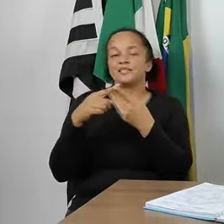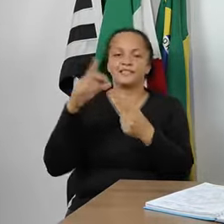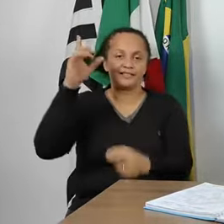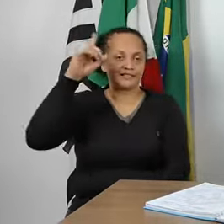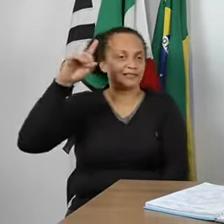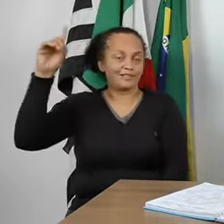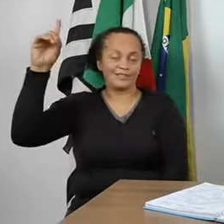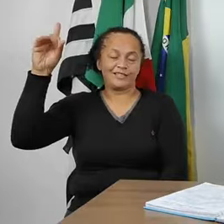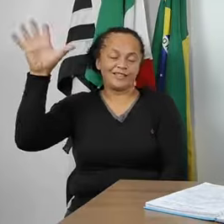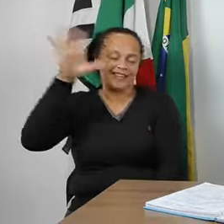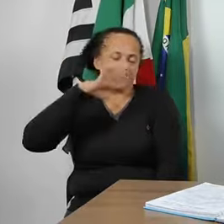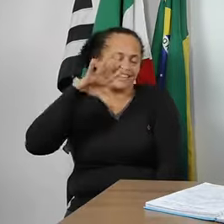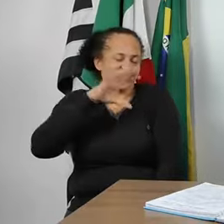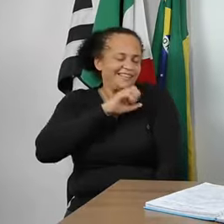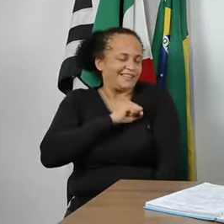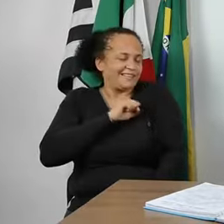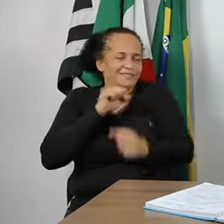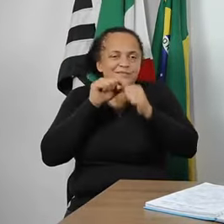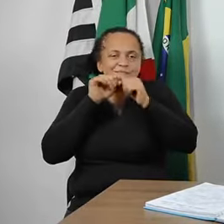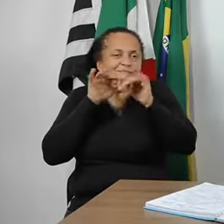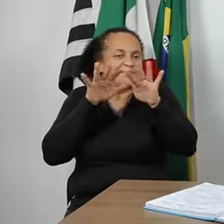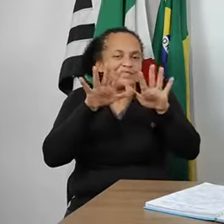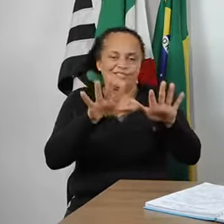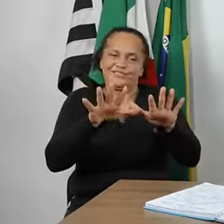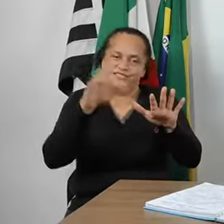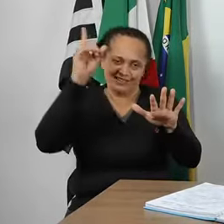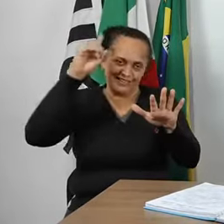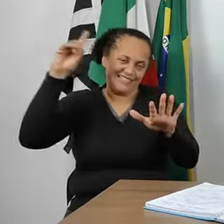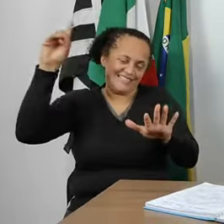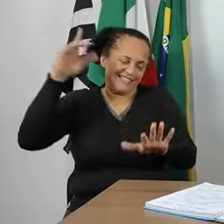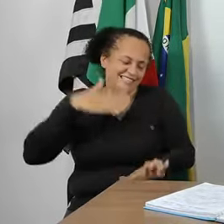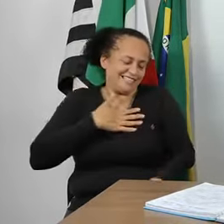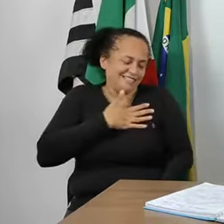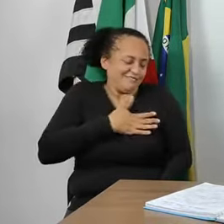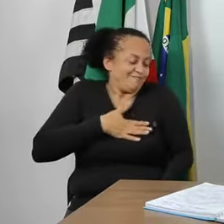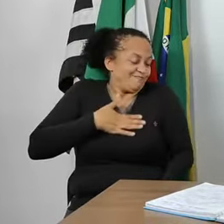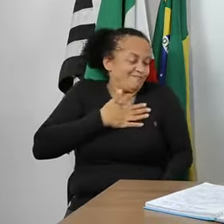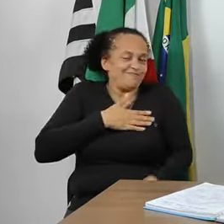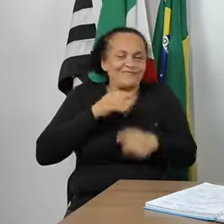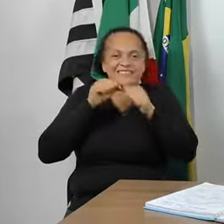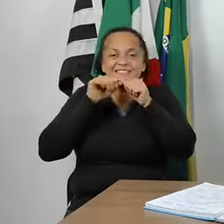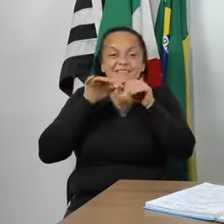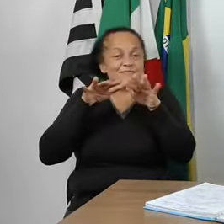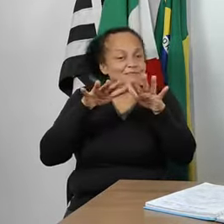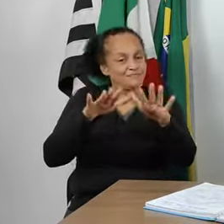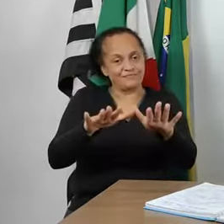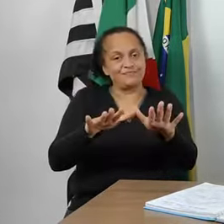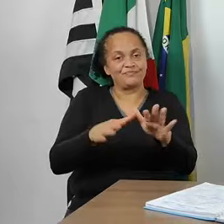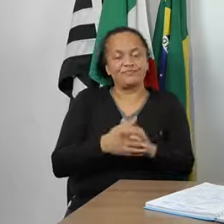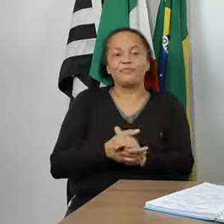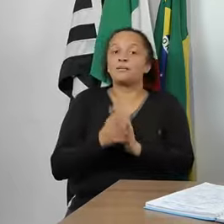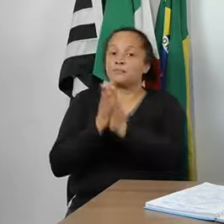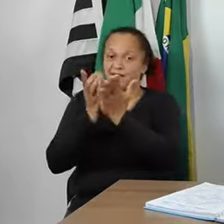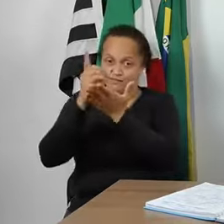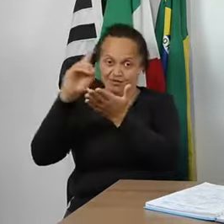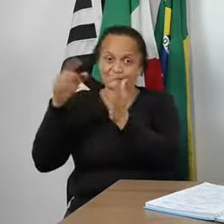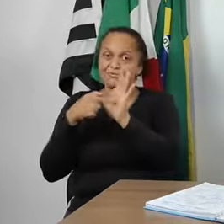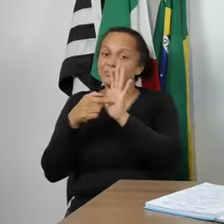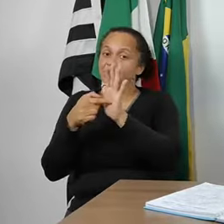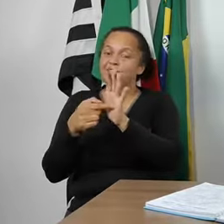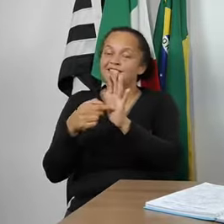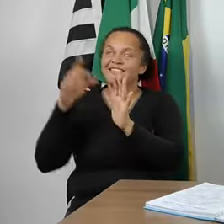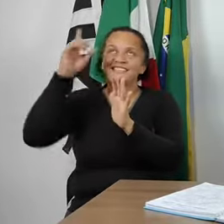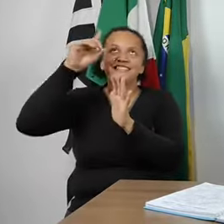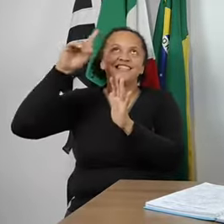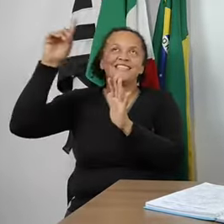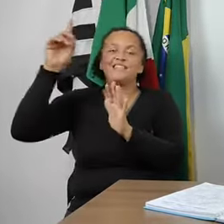nos abençoar, Deus tem prazer em nos abençoar. A palavra de Deus diz que Deus responde a nossa oração quando nós